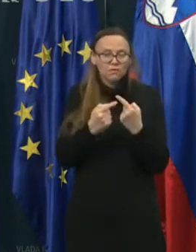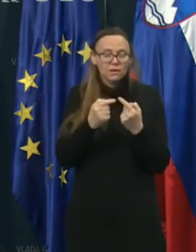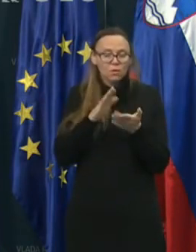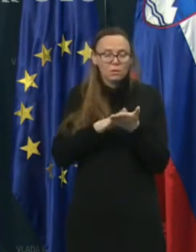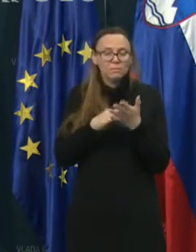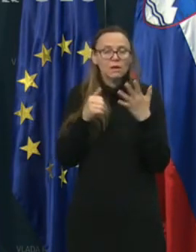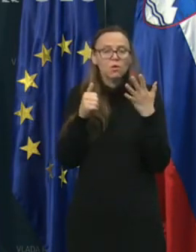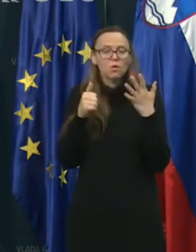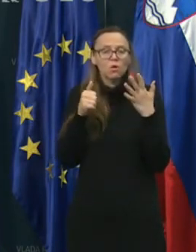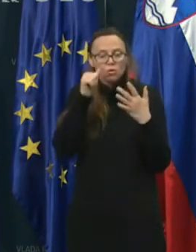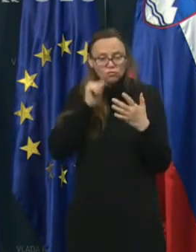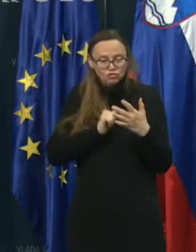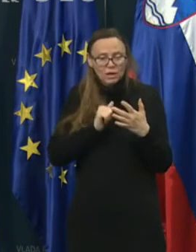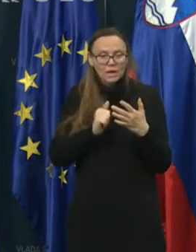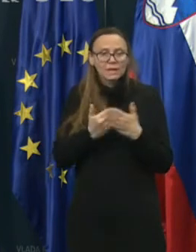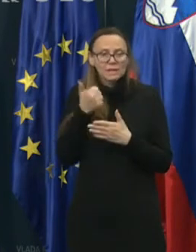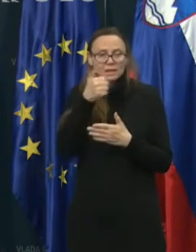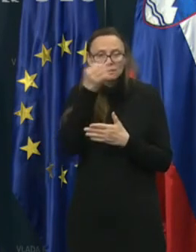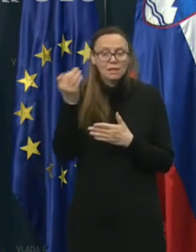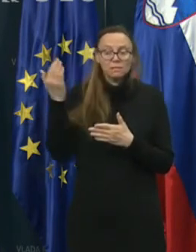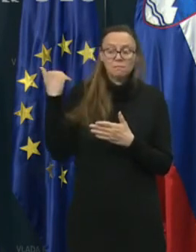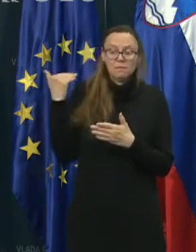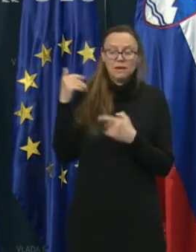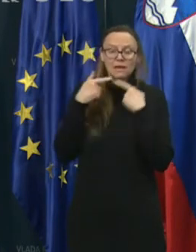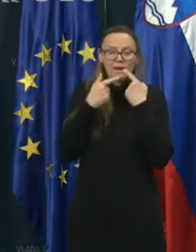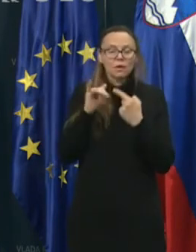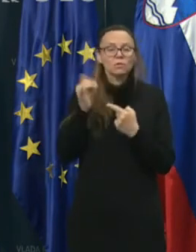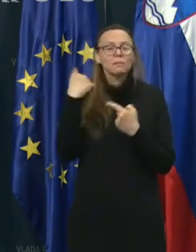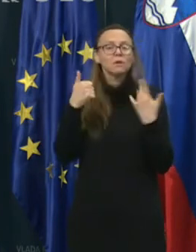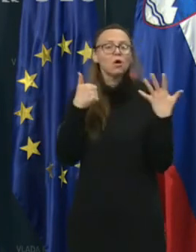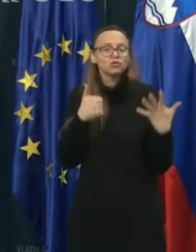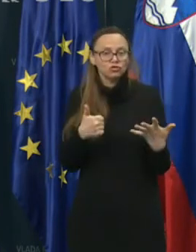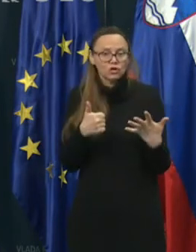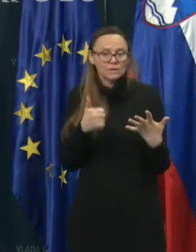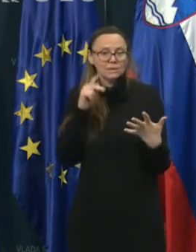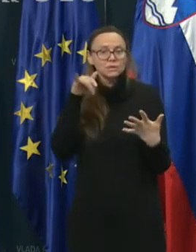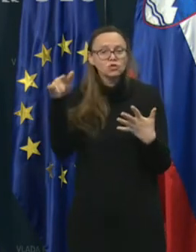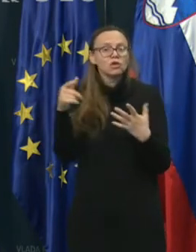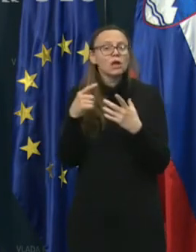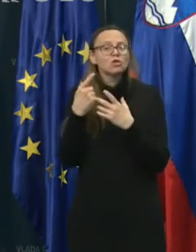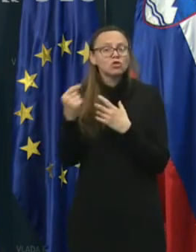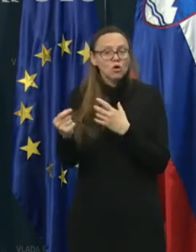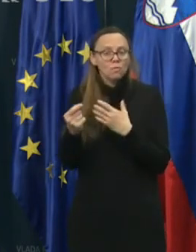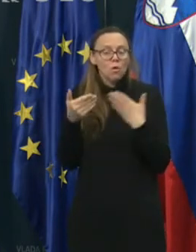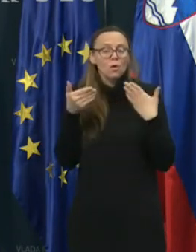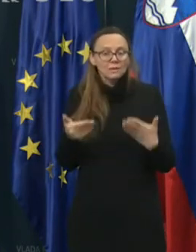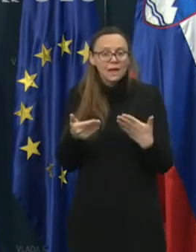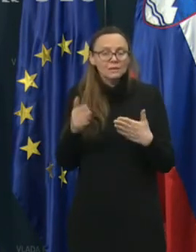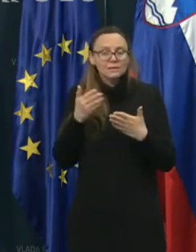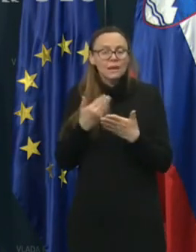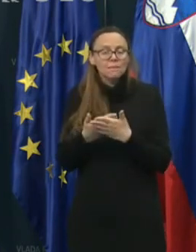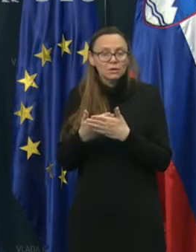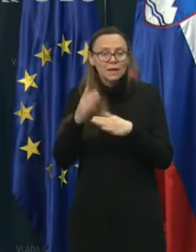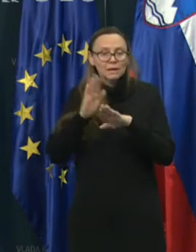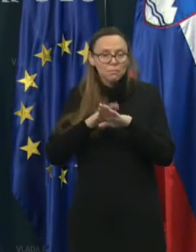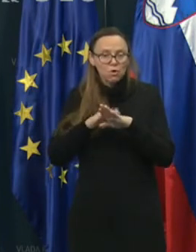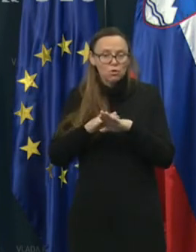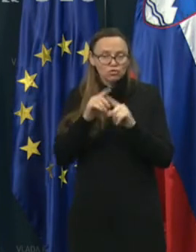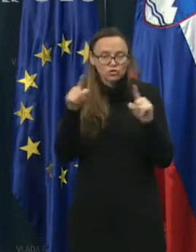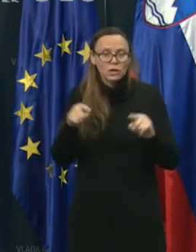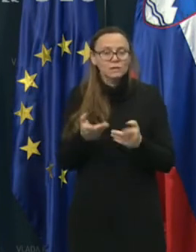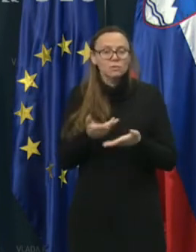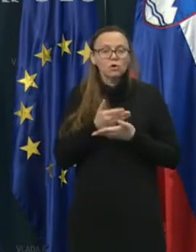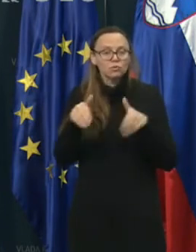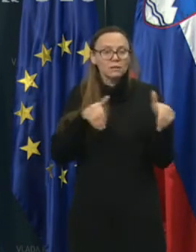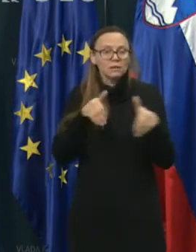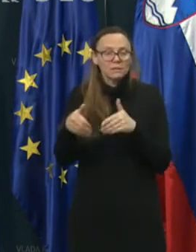6, oziroma včeraj sem za dan predtem rekel, da jih je bilo 6. Danes vam lahko na podlagi poročila, ki smo ga prejeli od